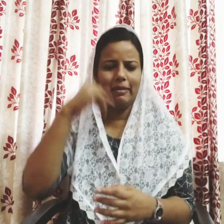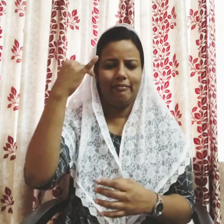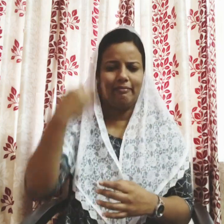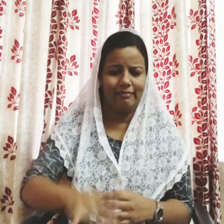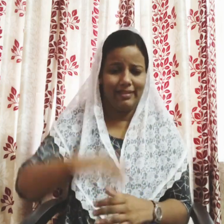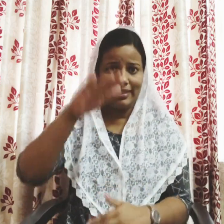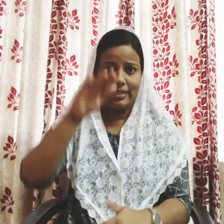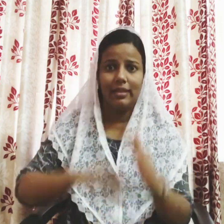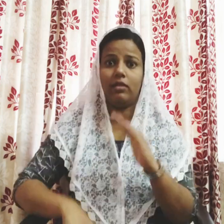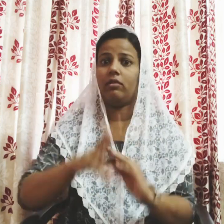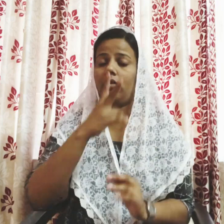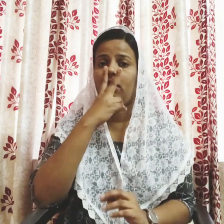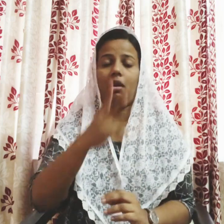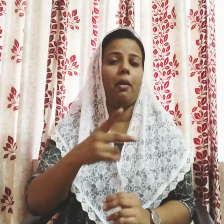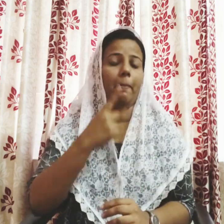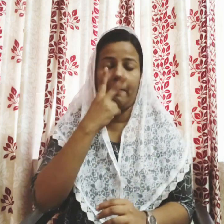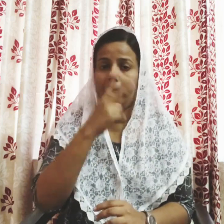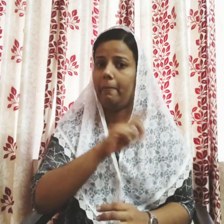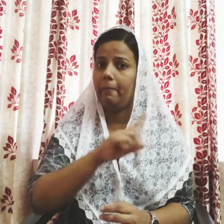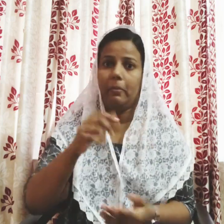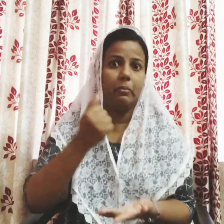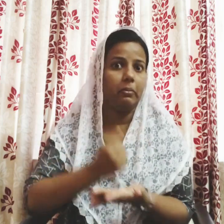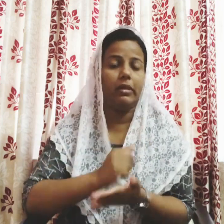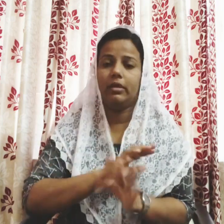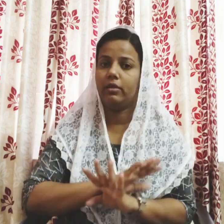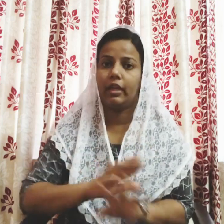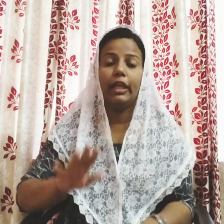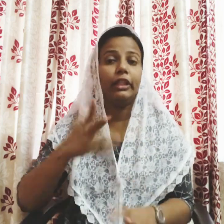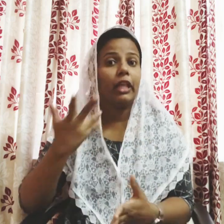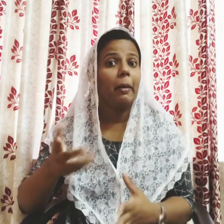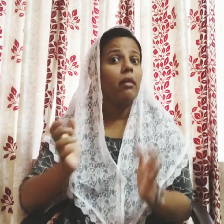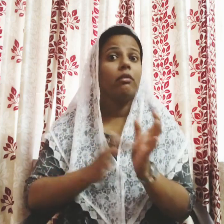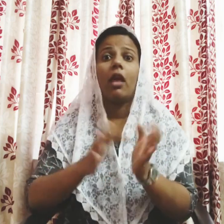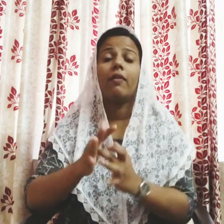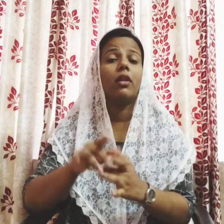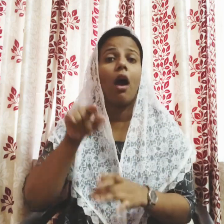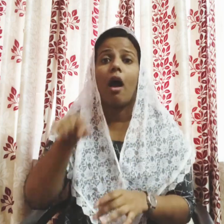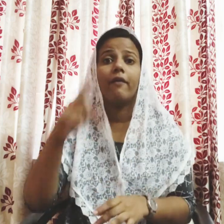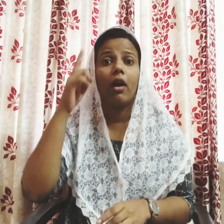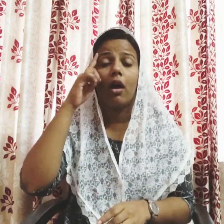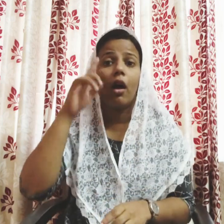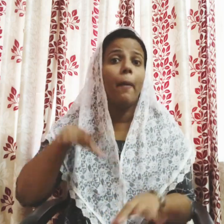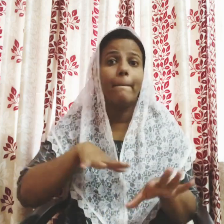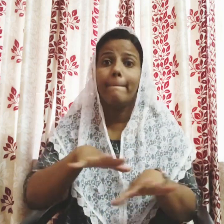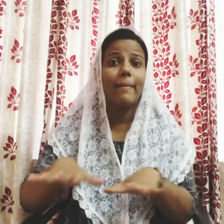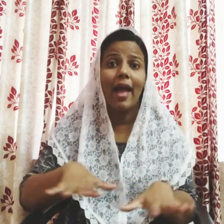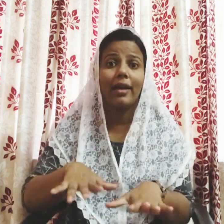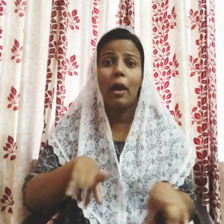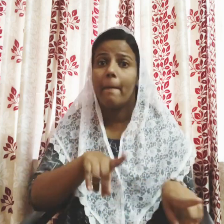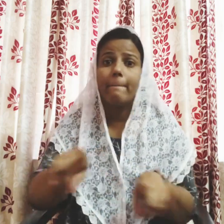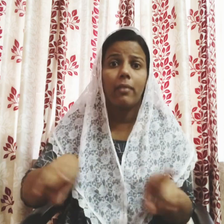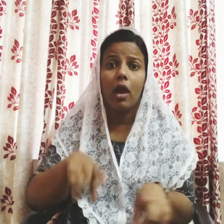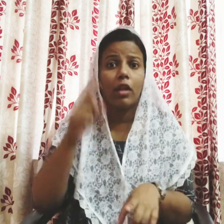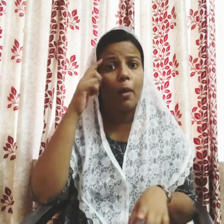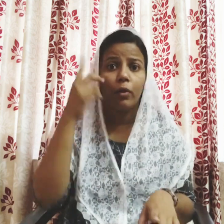കാണൽ, അതാരുമായിക്കോട്ടെ, ആമേൻ, ഇന്നല്ലെങ്കിൽ നാളെ ഇവരെക്കുറിച്ച് ദൈവത്തിൻ്റെ പദ്ധതി എന്താണെന്ന് നമുക്കറിയത്തില്ല. ഒരു പക്ഷേ നാളെ നമ്മുടെ